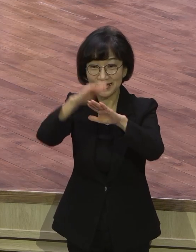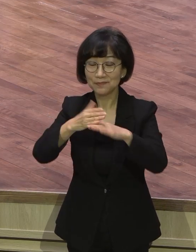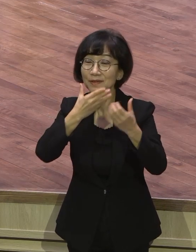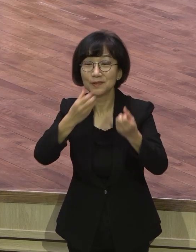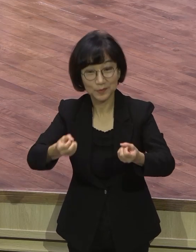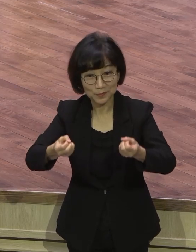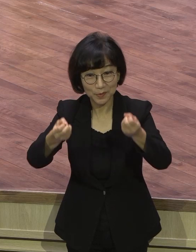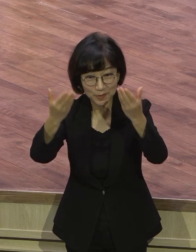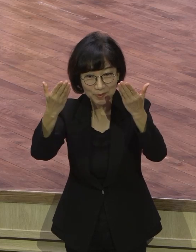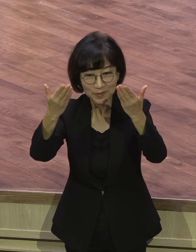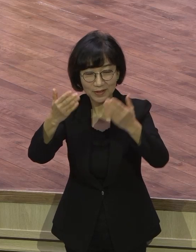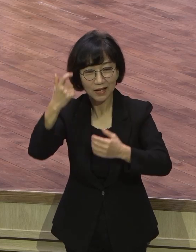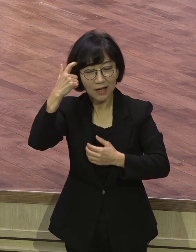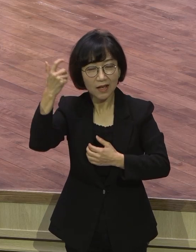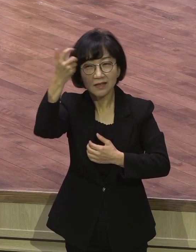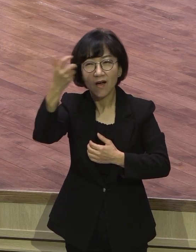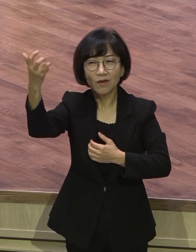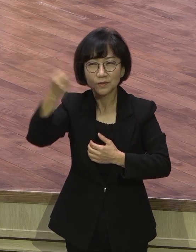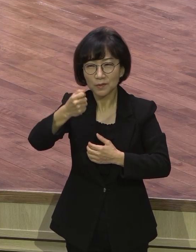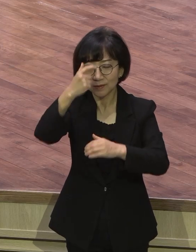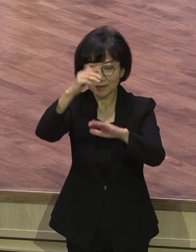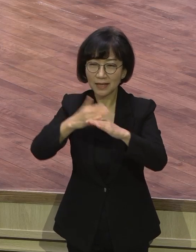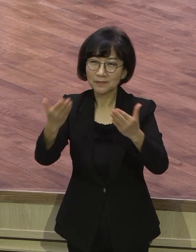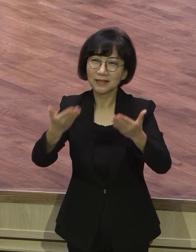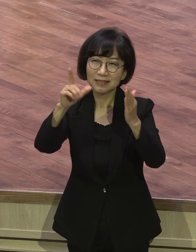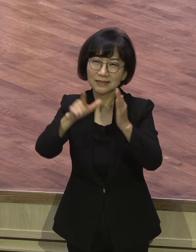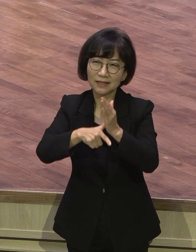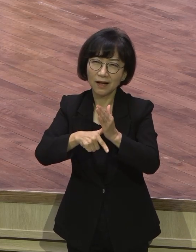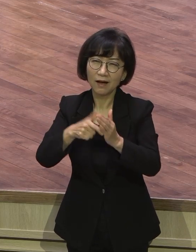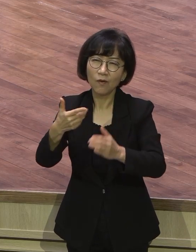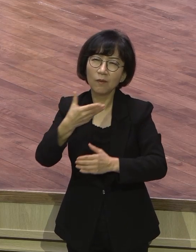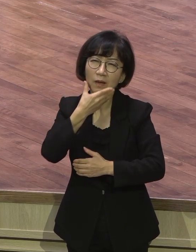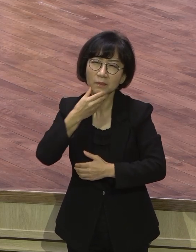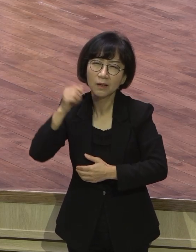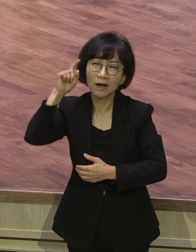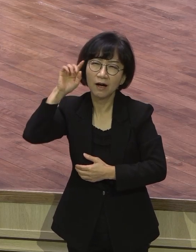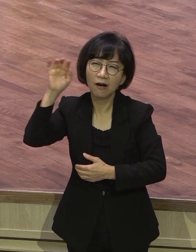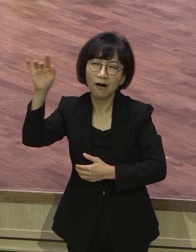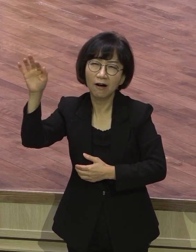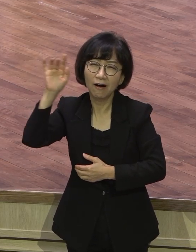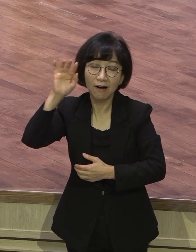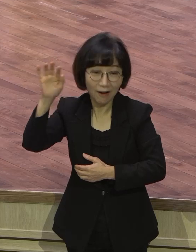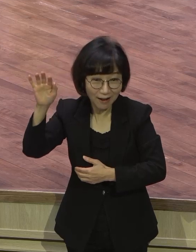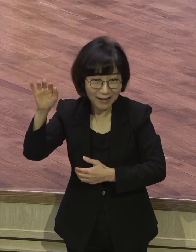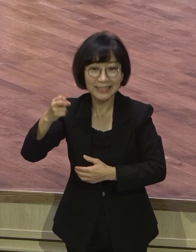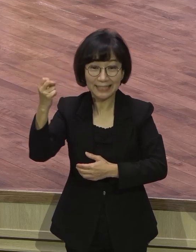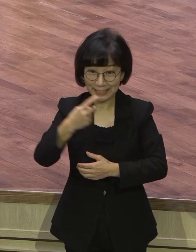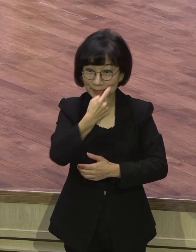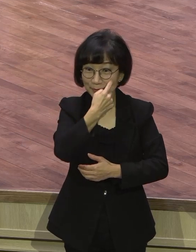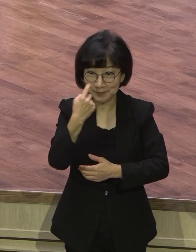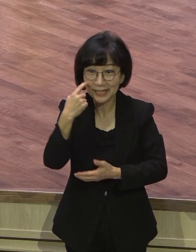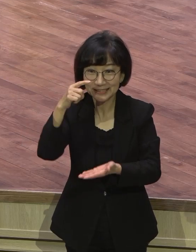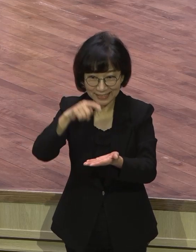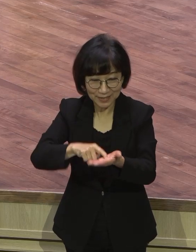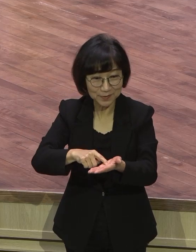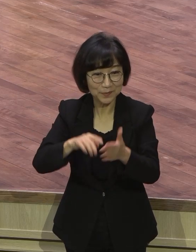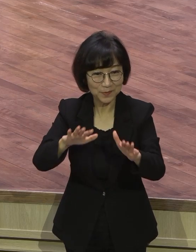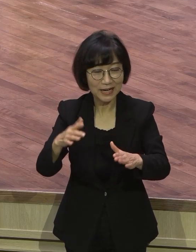영으로 예배 드리는 시간이 얼마나 행복했는가를 다시 한번 확인하고 전부 다